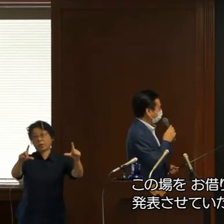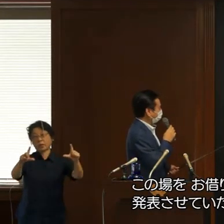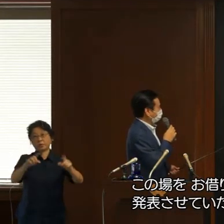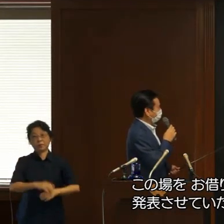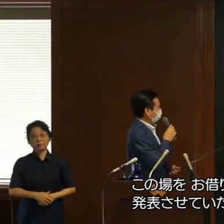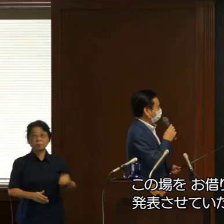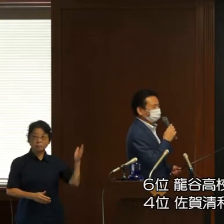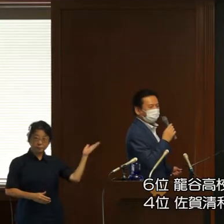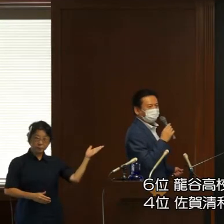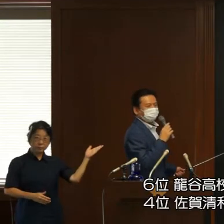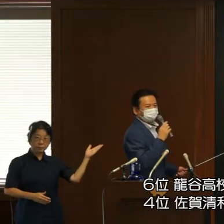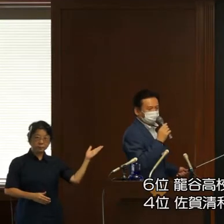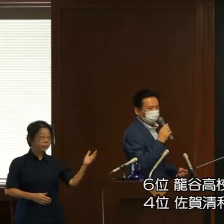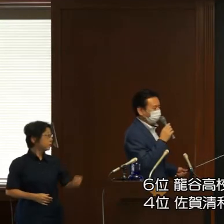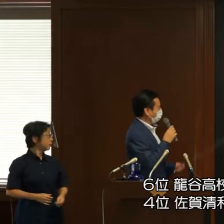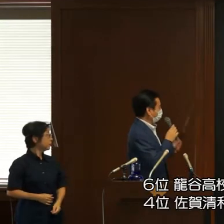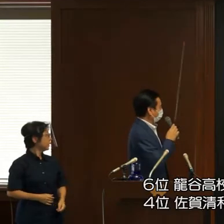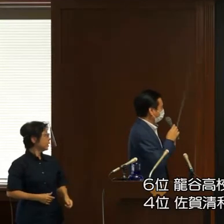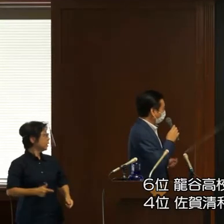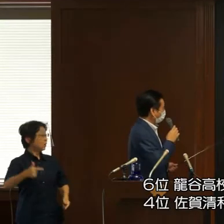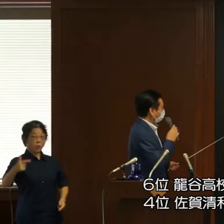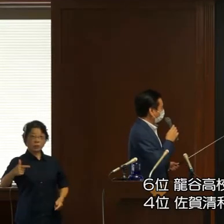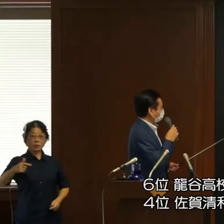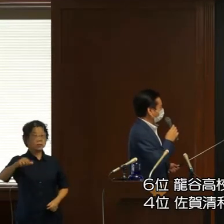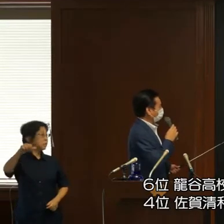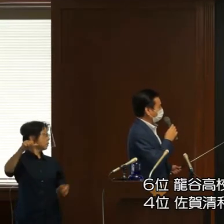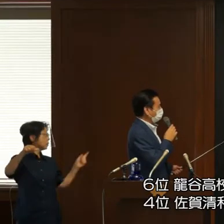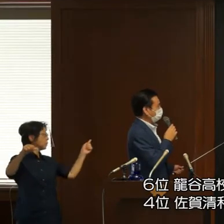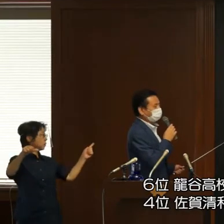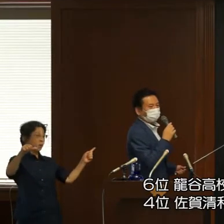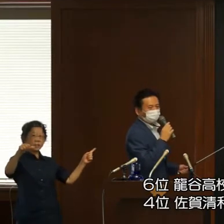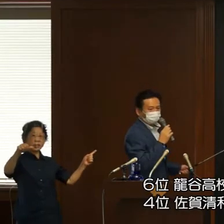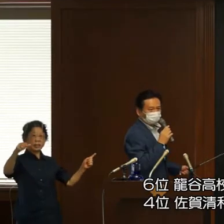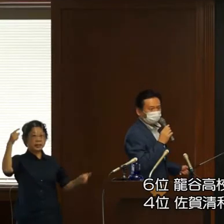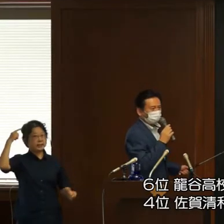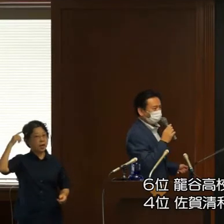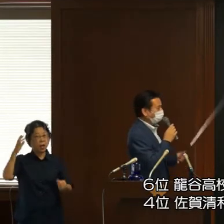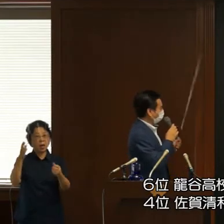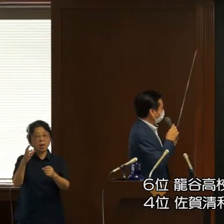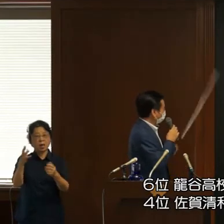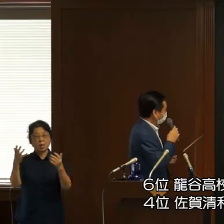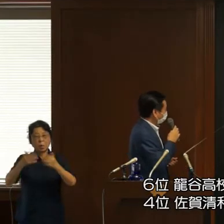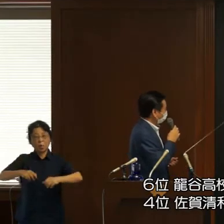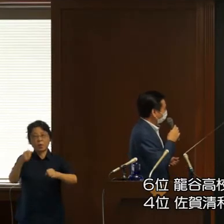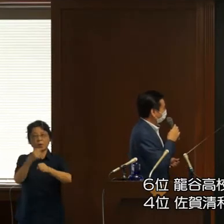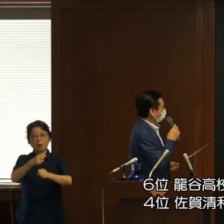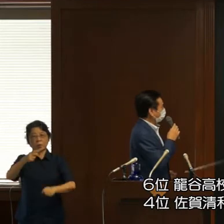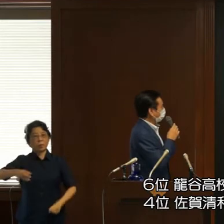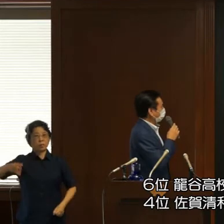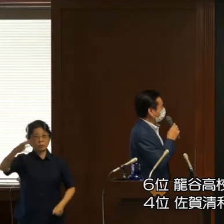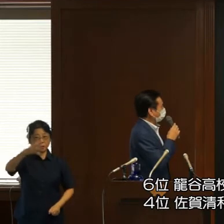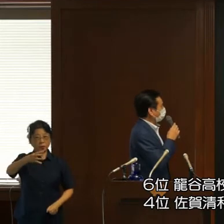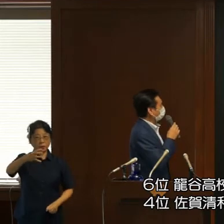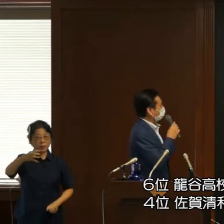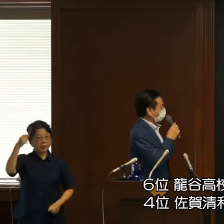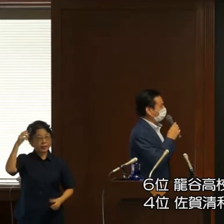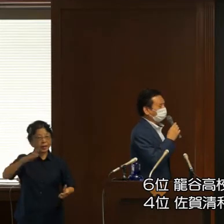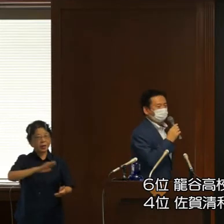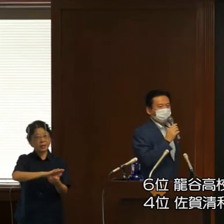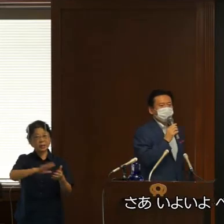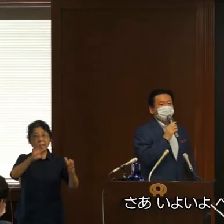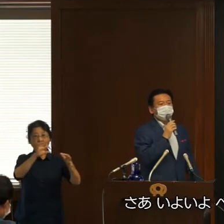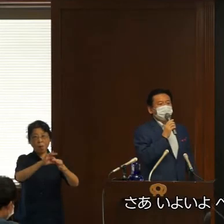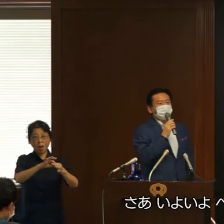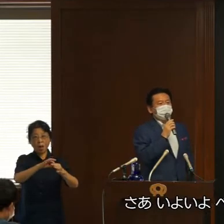ン、6位龍谷高校、ドン、5位佐賀工業高校、ドン、4位佐賀清和高